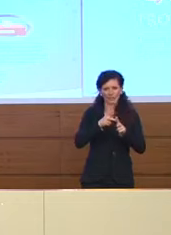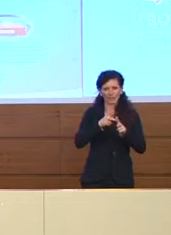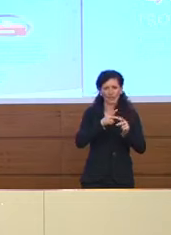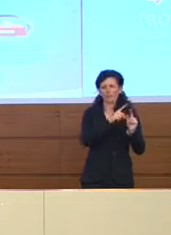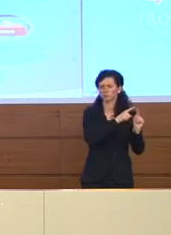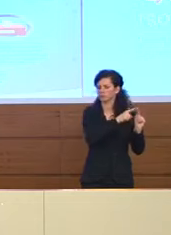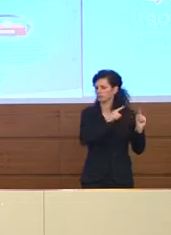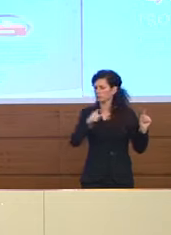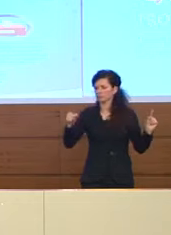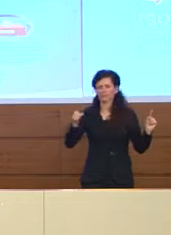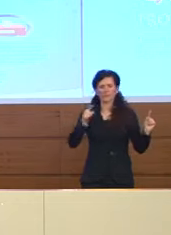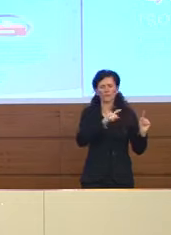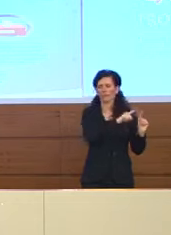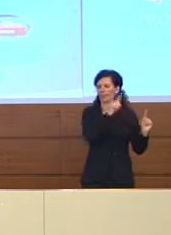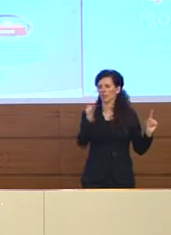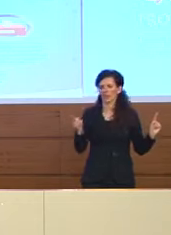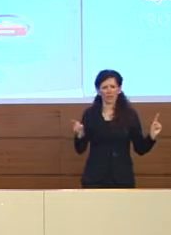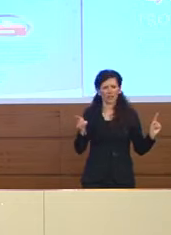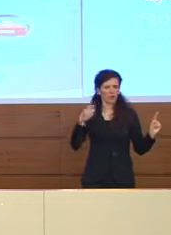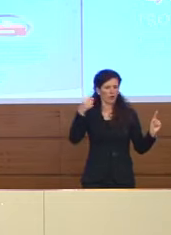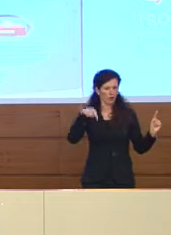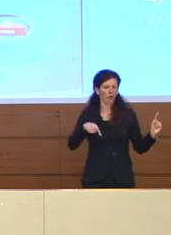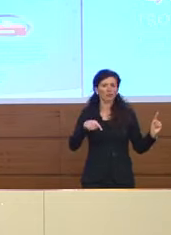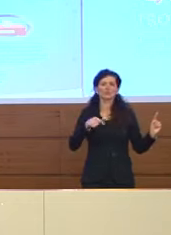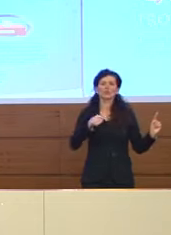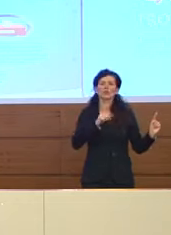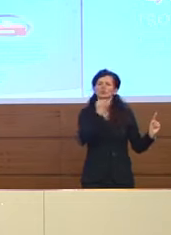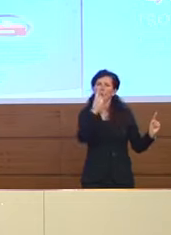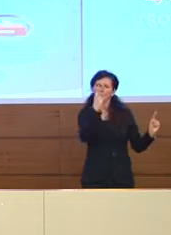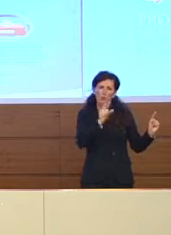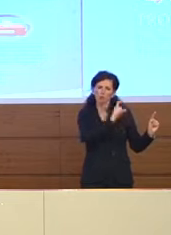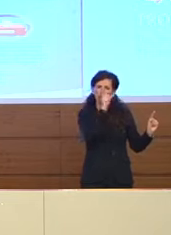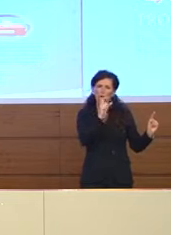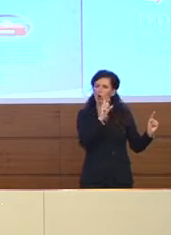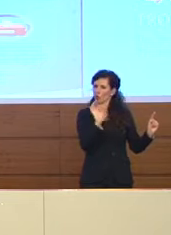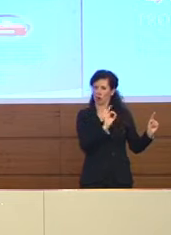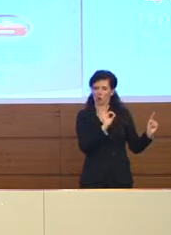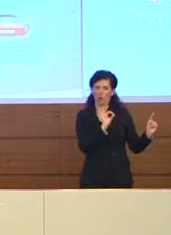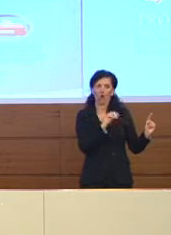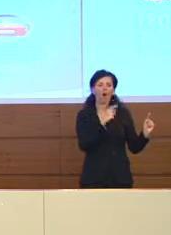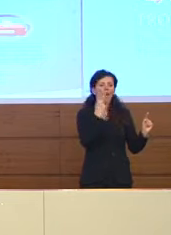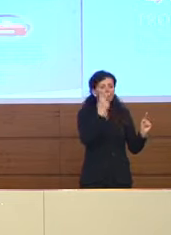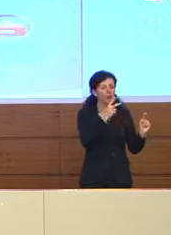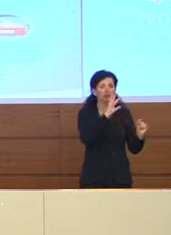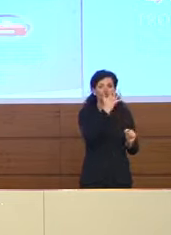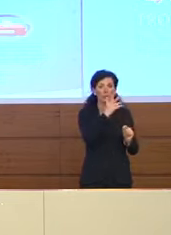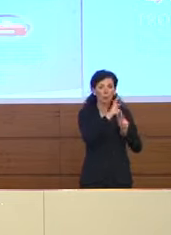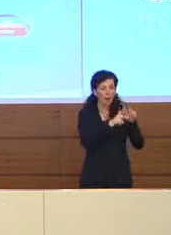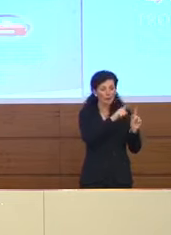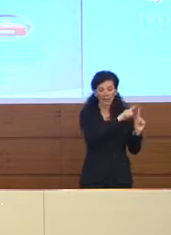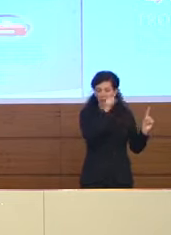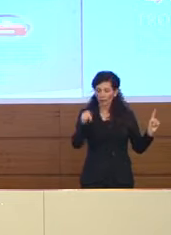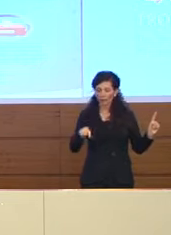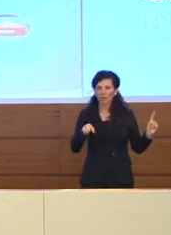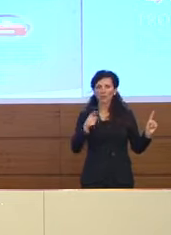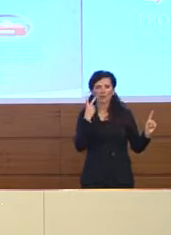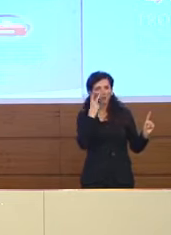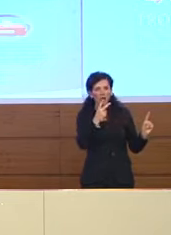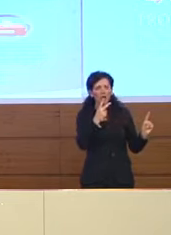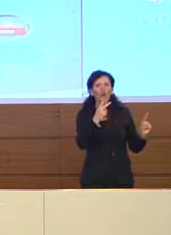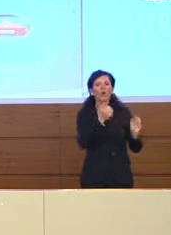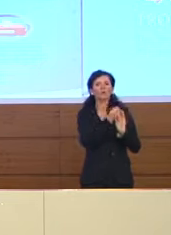altri giorni c'è stata una riduzione del numero dei pazienti ricoverati